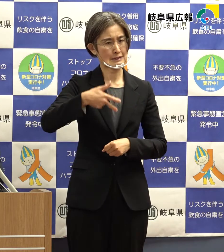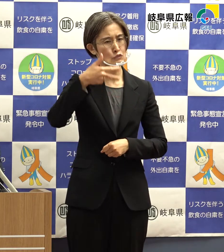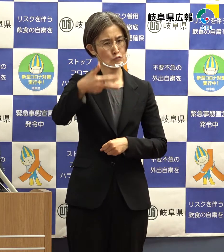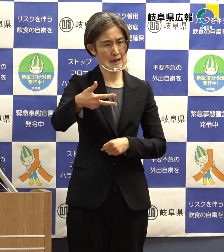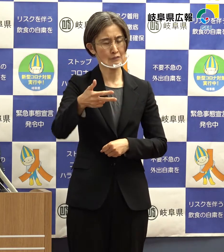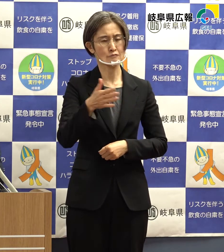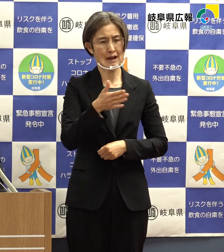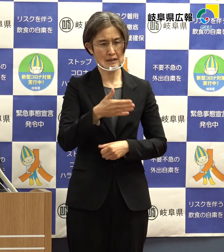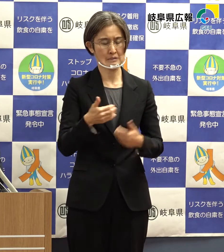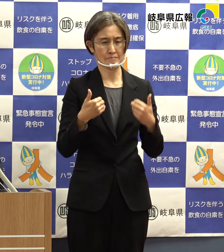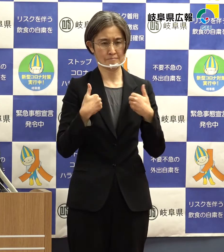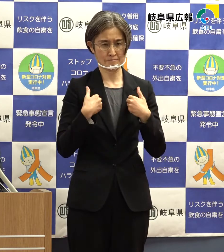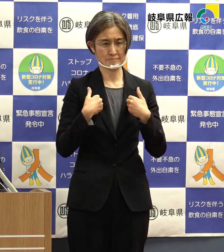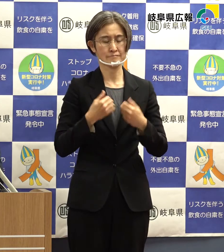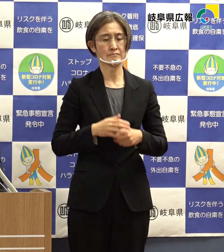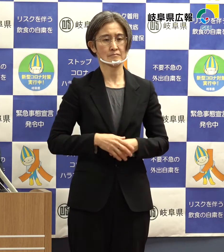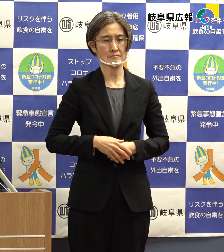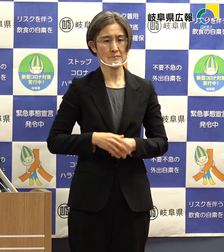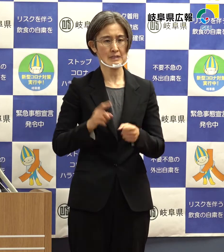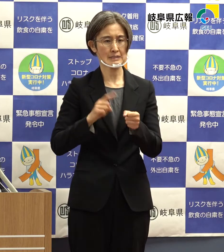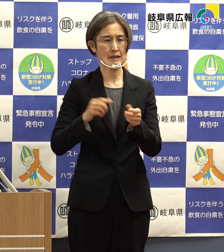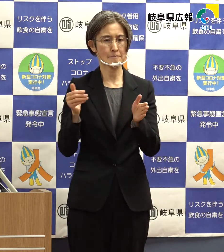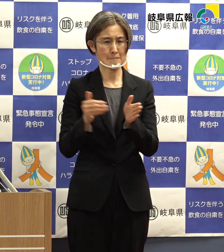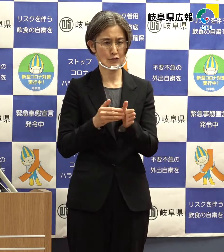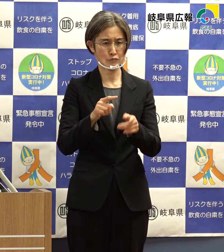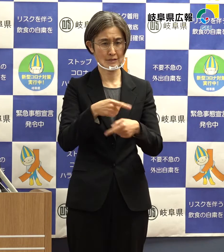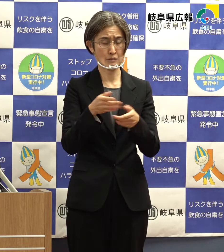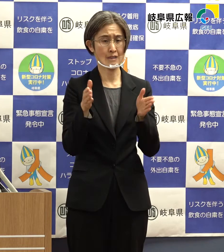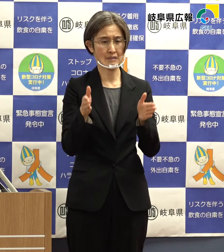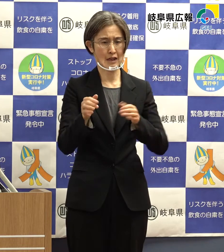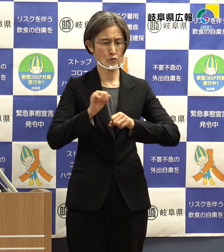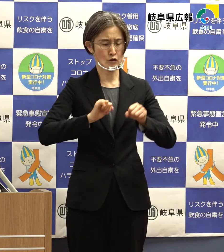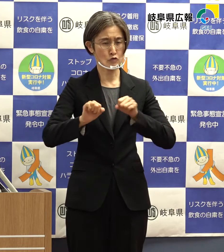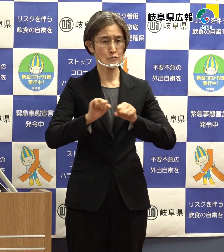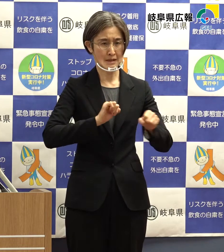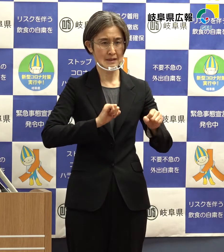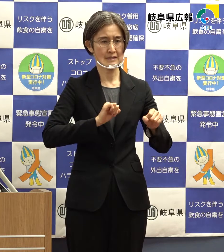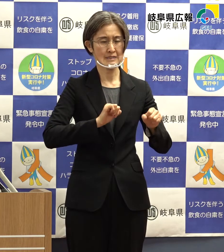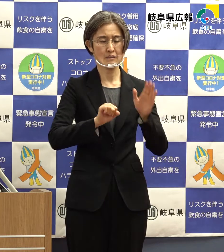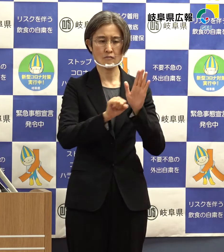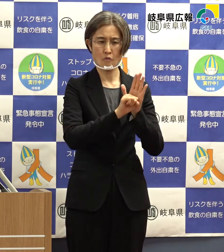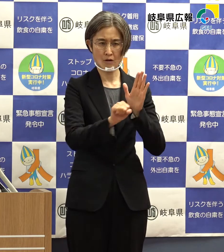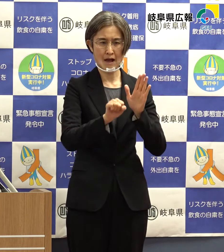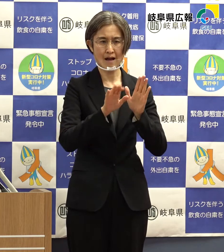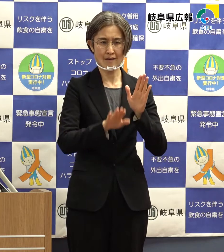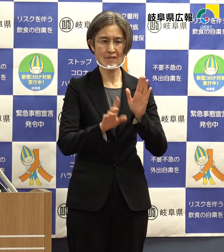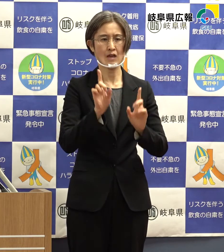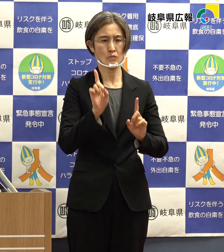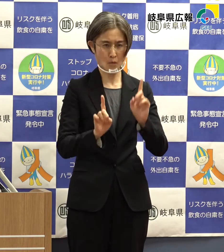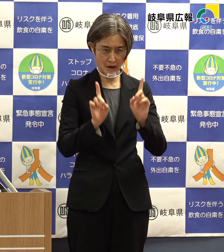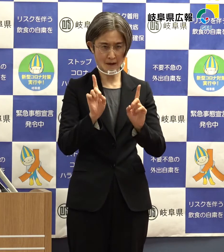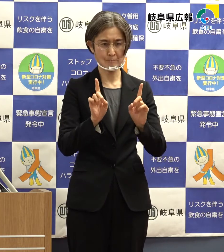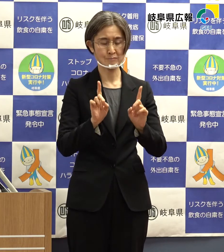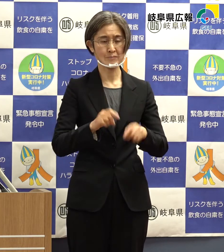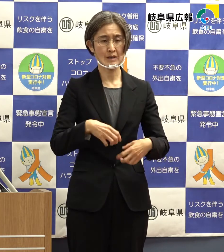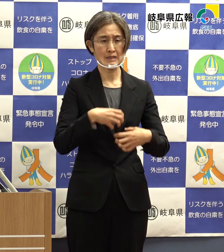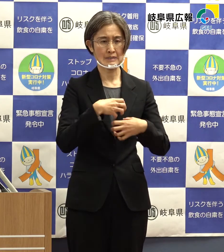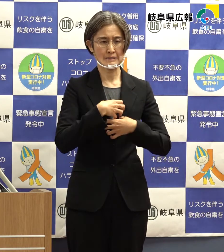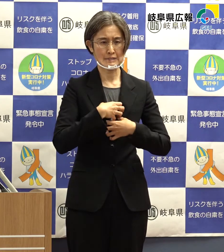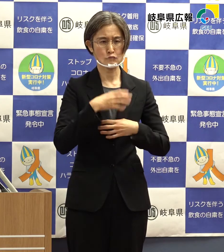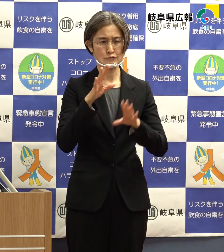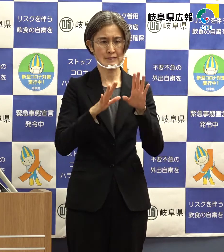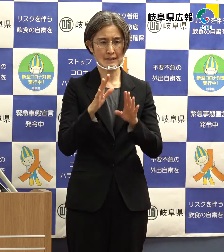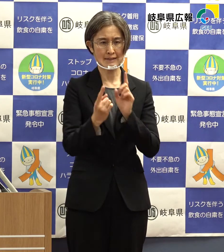ので、まあ、年末年始の取り組みが少しずつ出てきたのかどうか、それから緊急事態対策の効果が